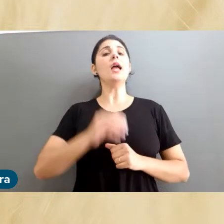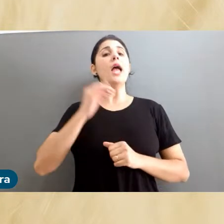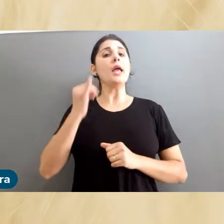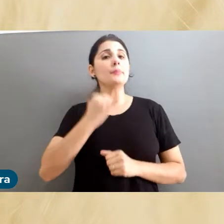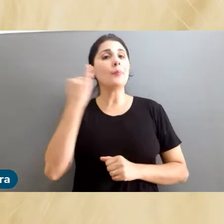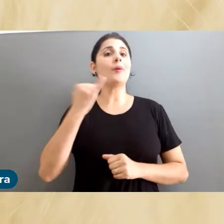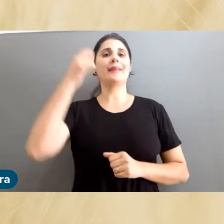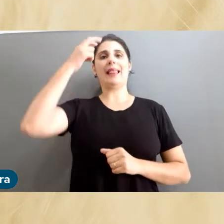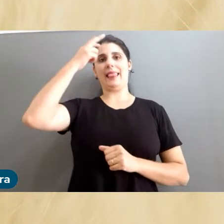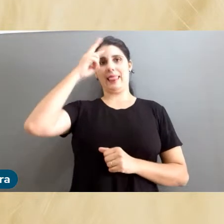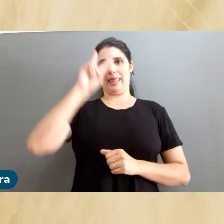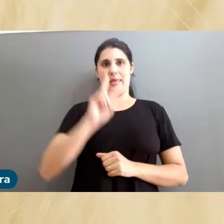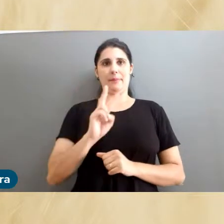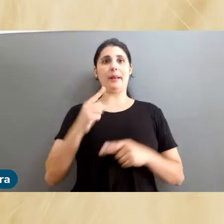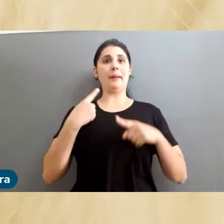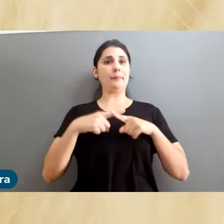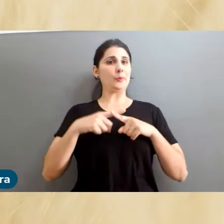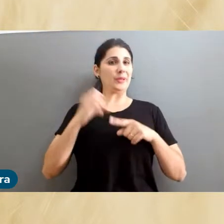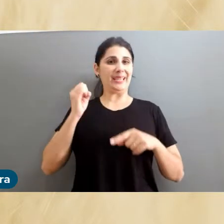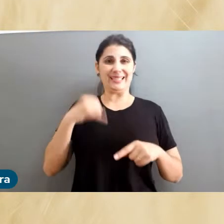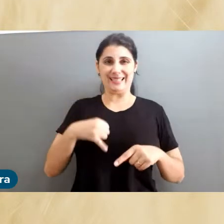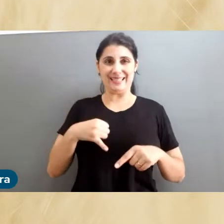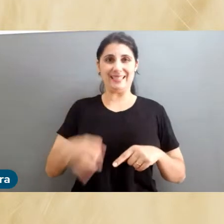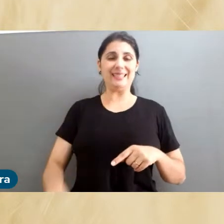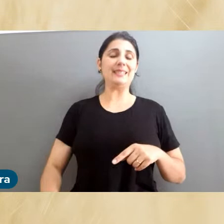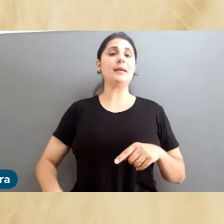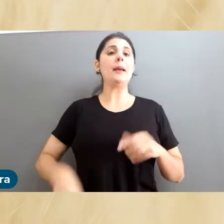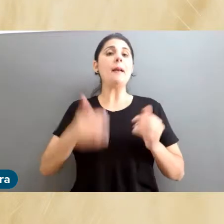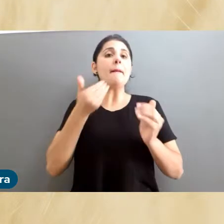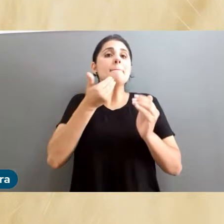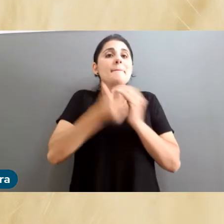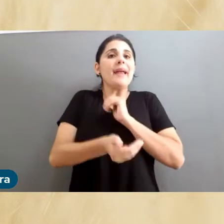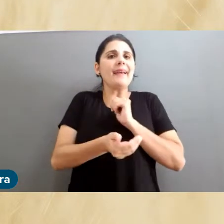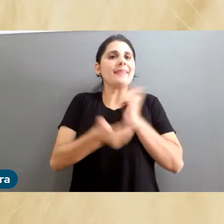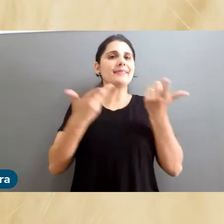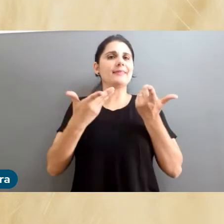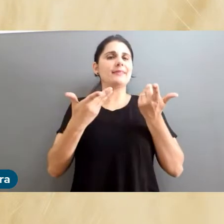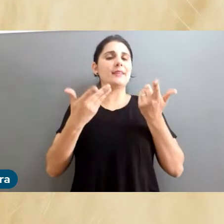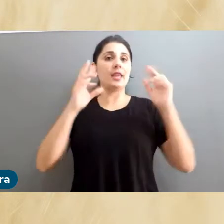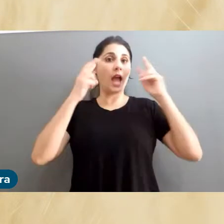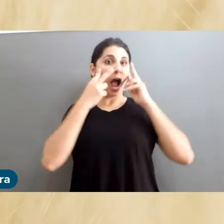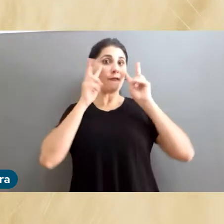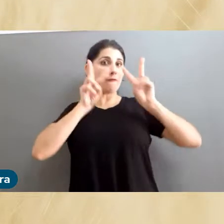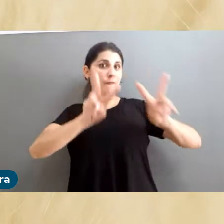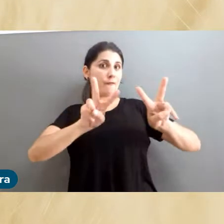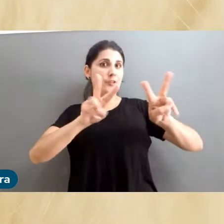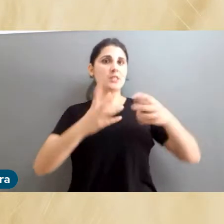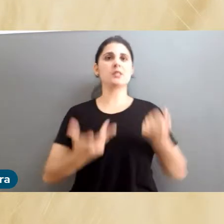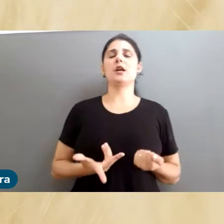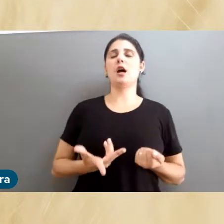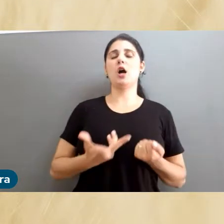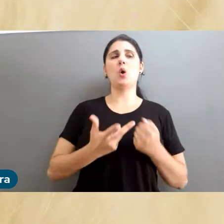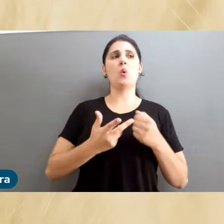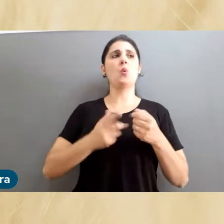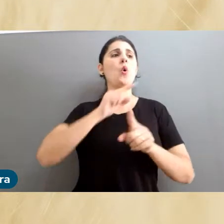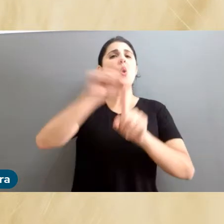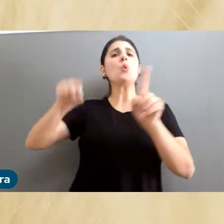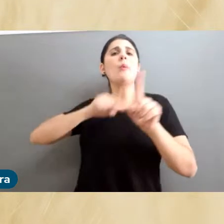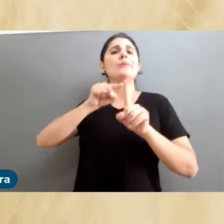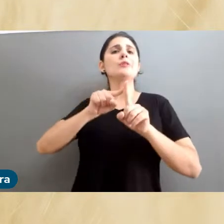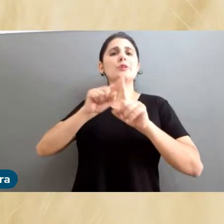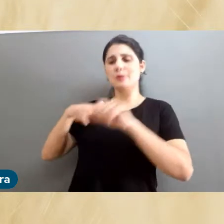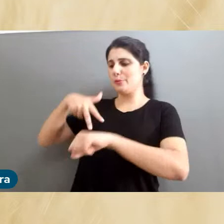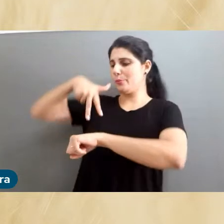porque se nós perdermos a noção, a visão do objetivo, do